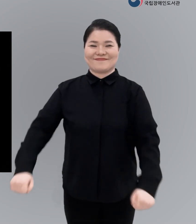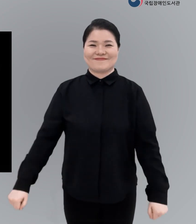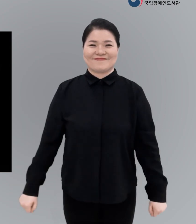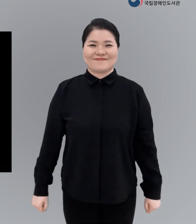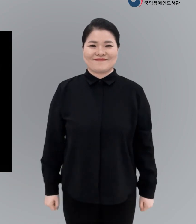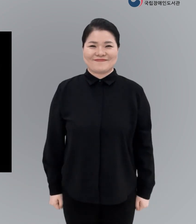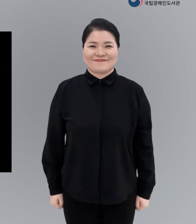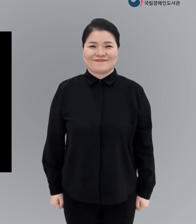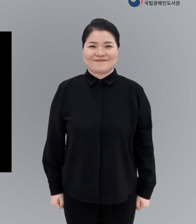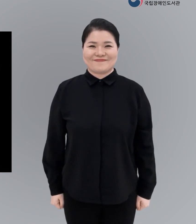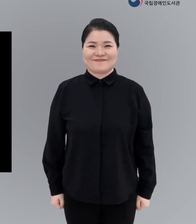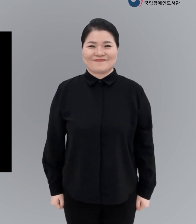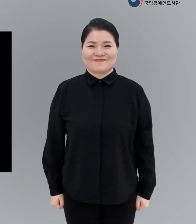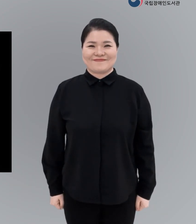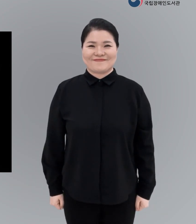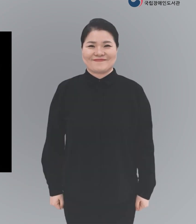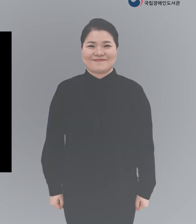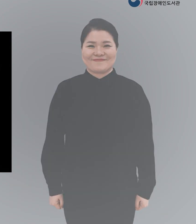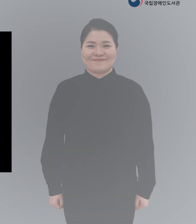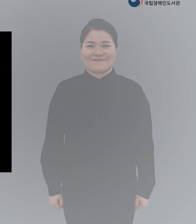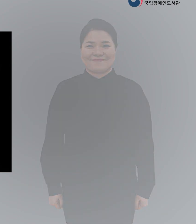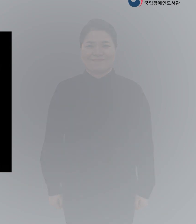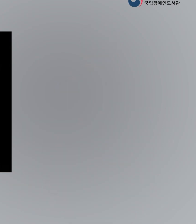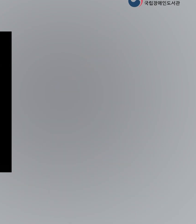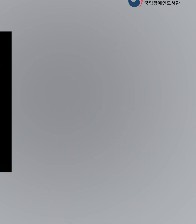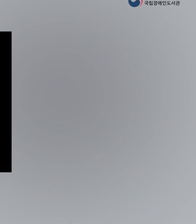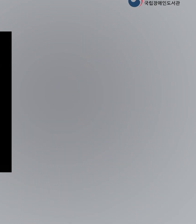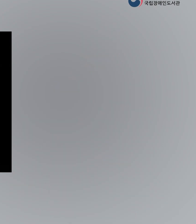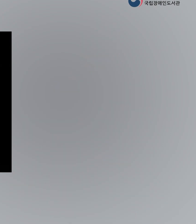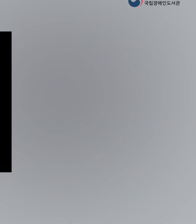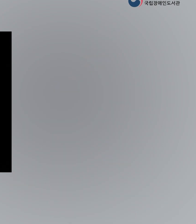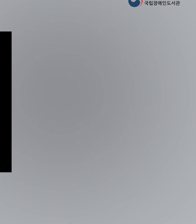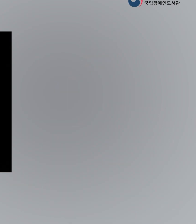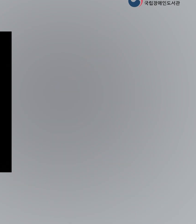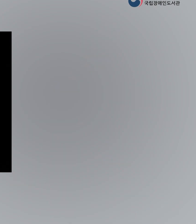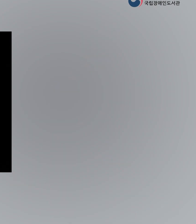클레리. 출판사 사람의 집.